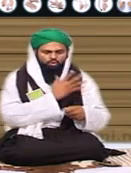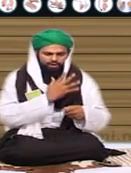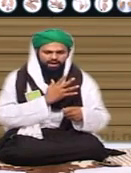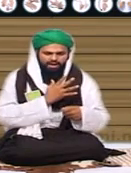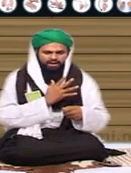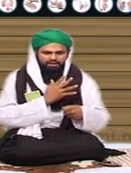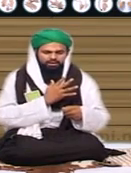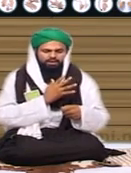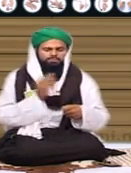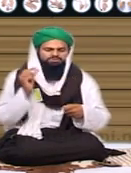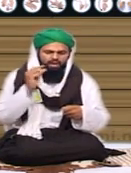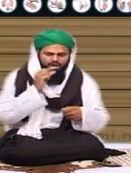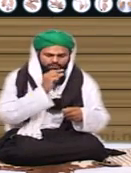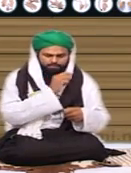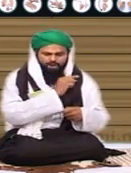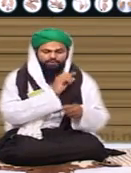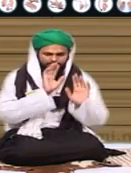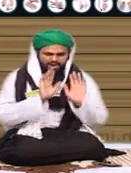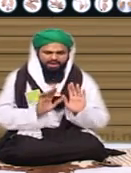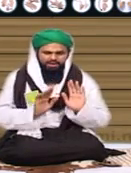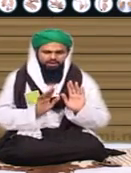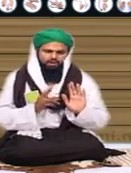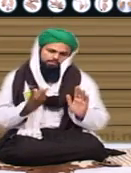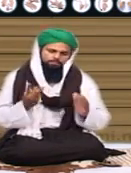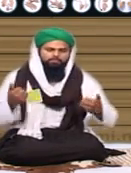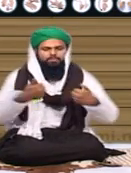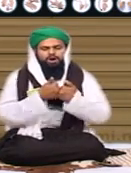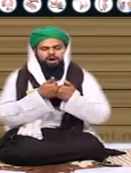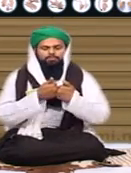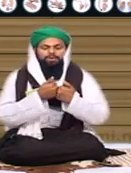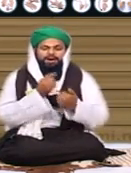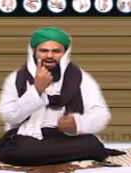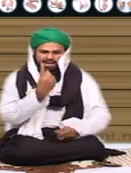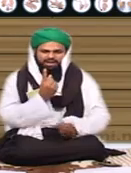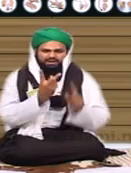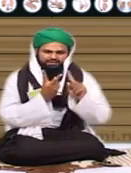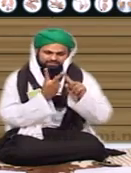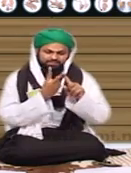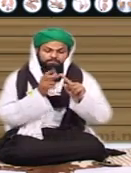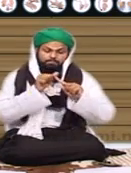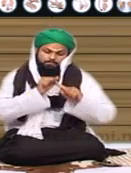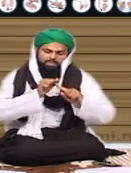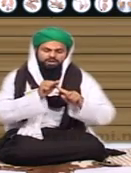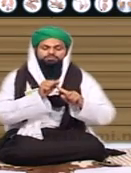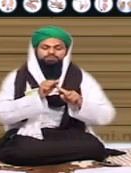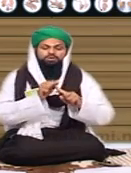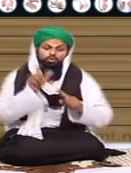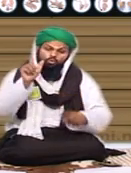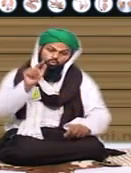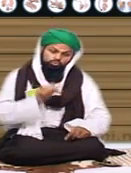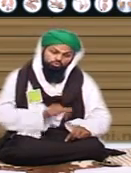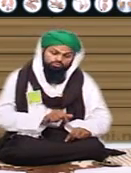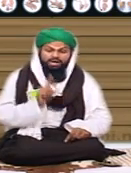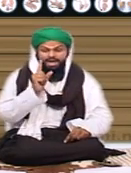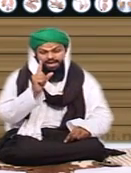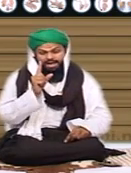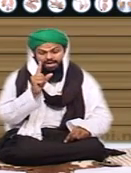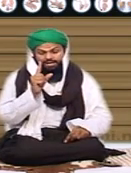ہیں, وظائف رکھتے ہیں, مشاغل رکھتے ہیں, ایک وظیفہ یہ بھی کر رہے کہ روزانہ کم از کم